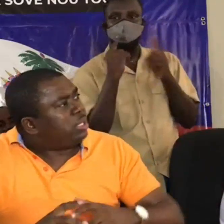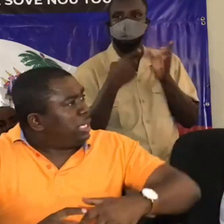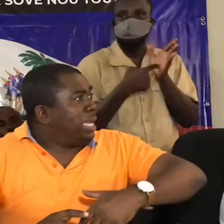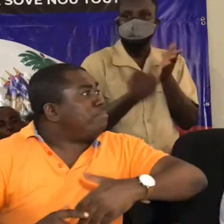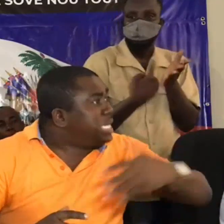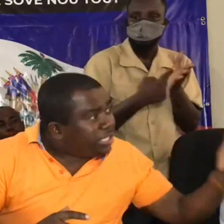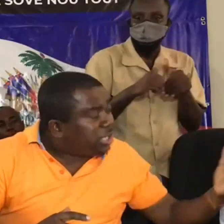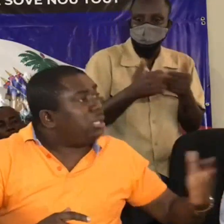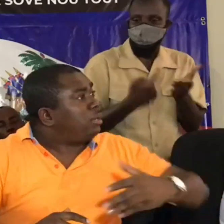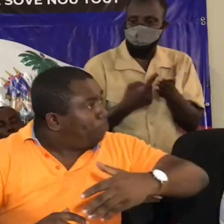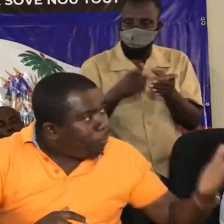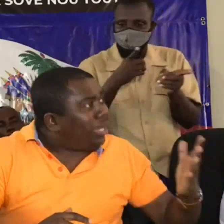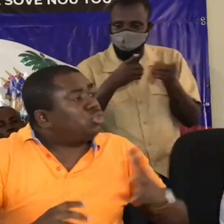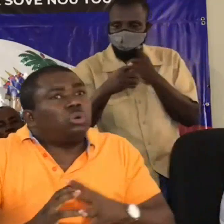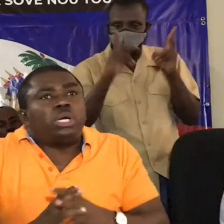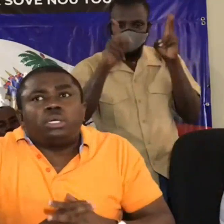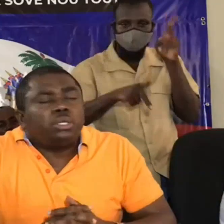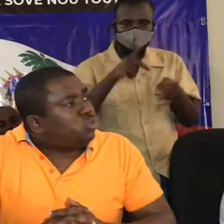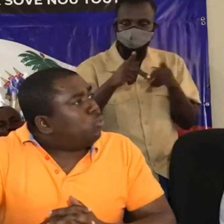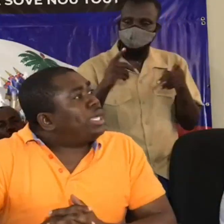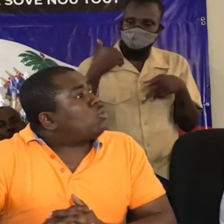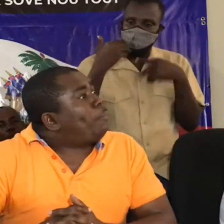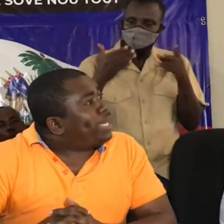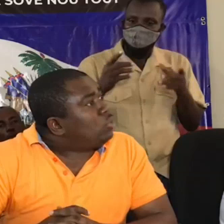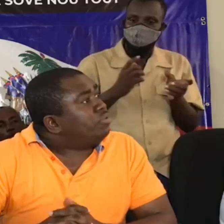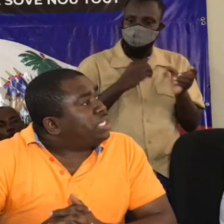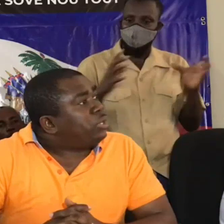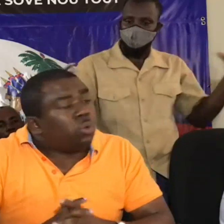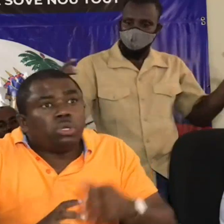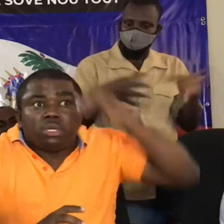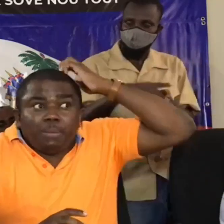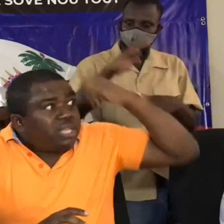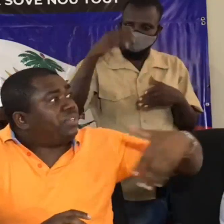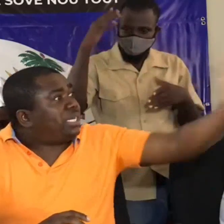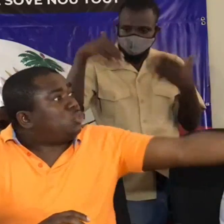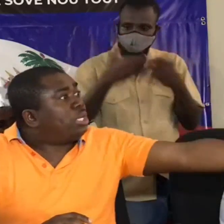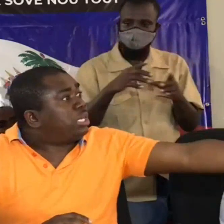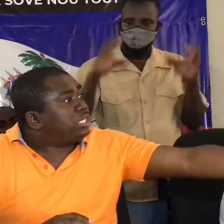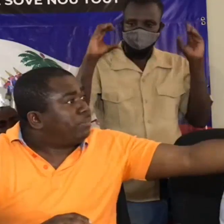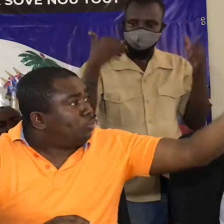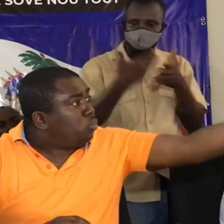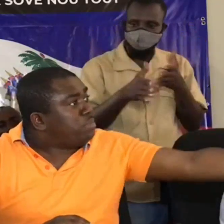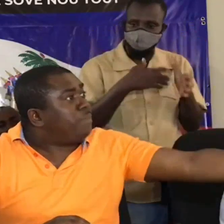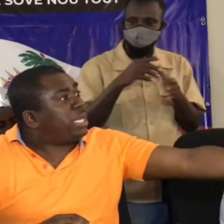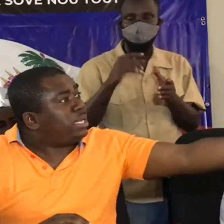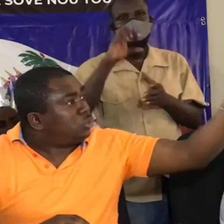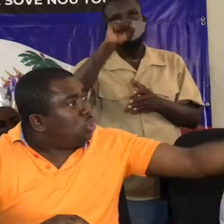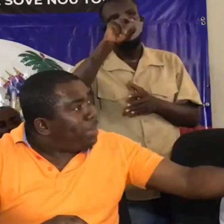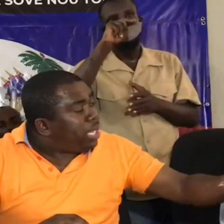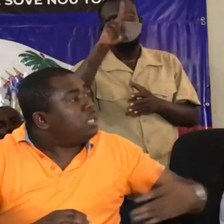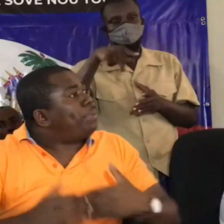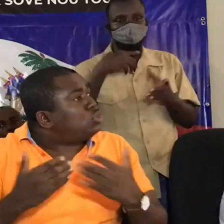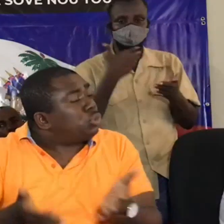populaire, les militants, population, supposés accompagner les ouvriers, la manifestation qui est lancée pour 1er